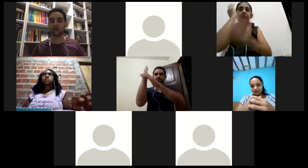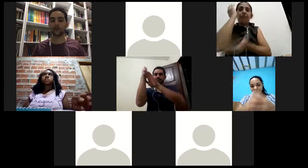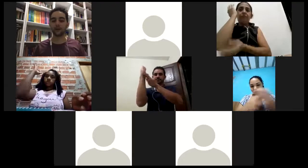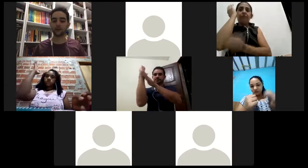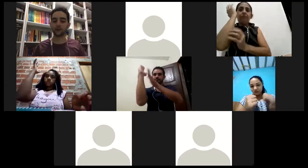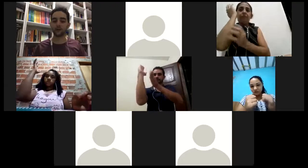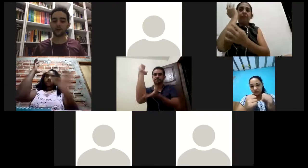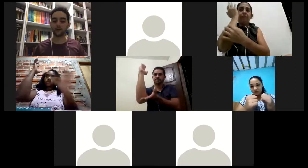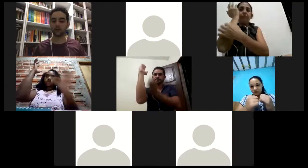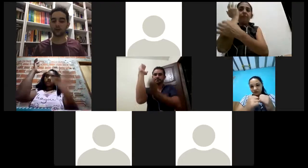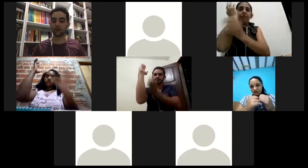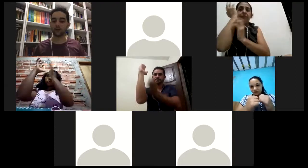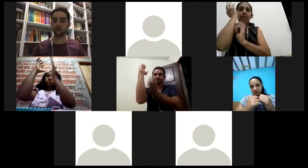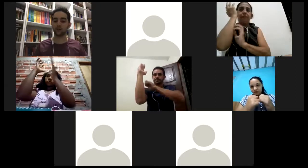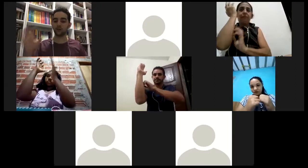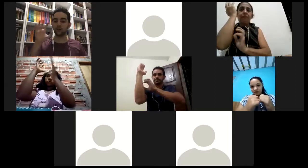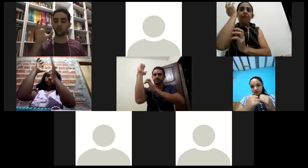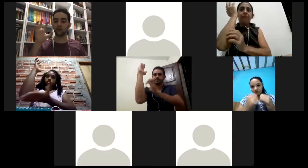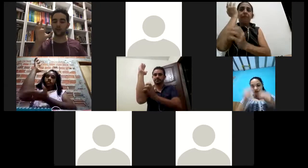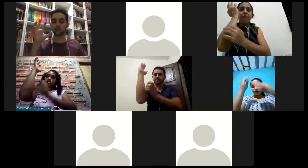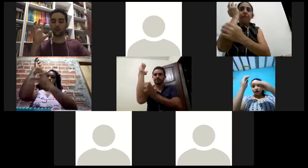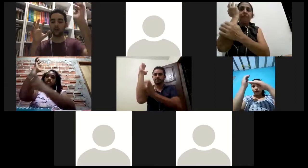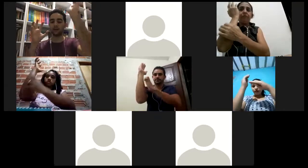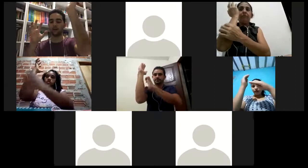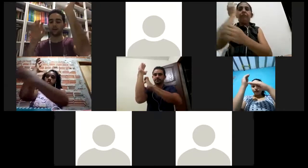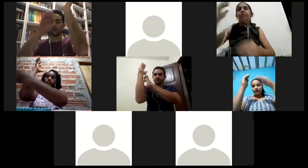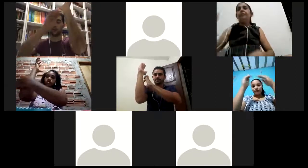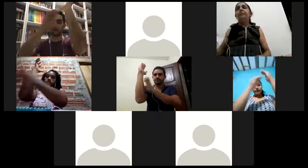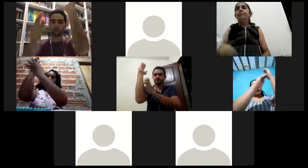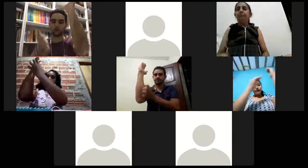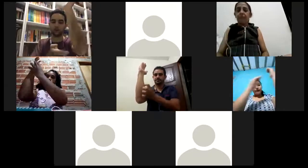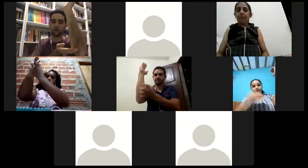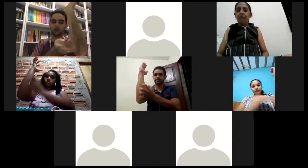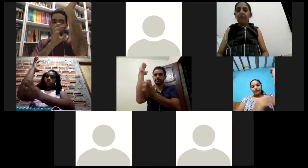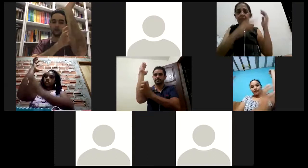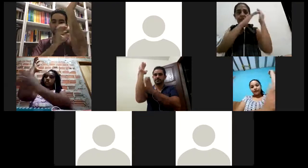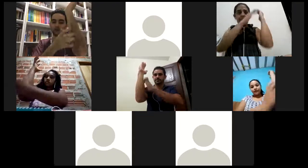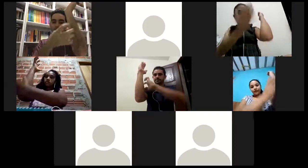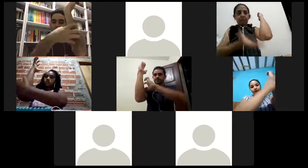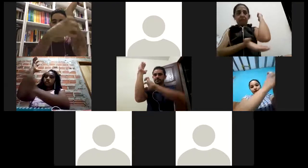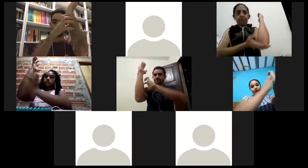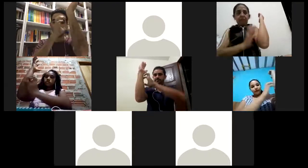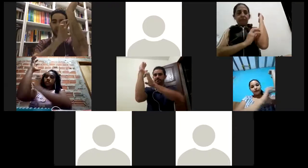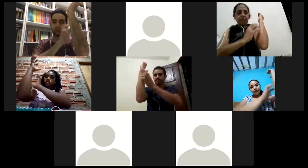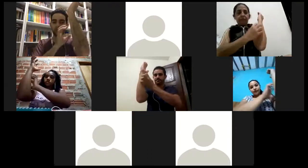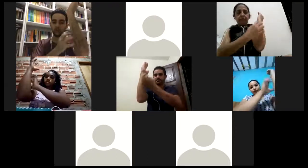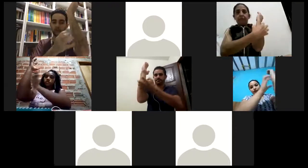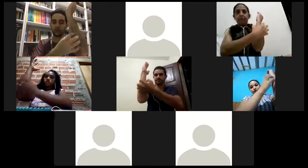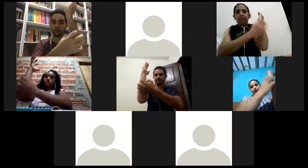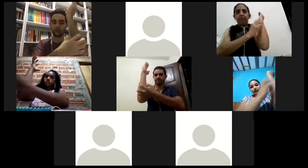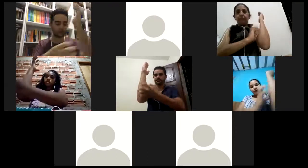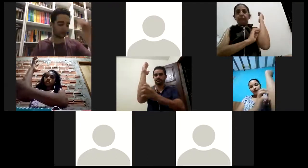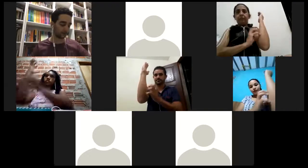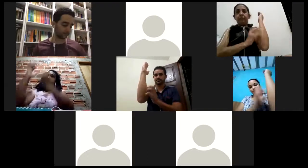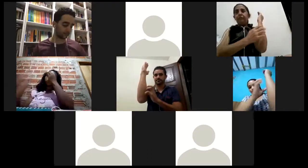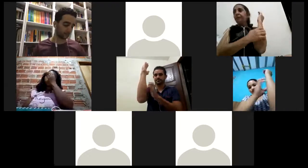Parecido com abacaxi, só que faz que é grande. E com a configuração em garra, assim, grande e cheia de